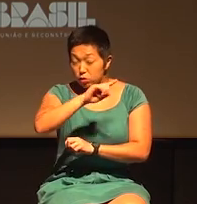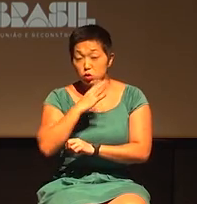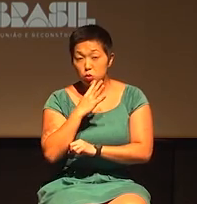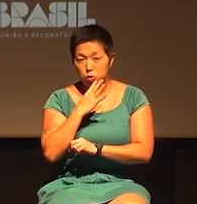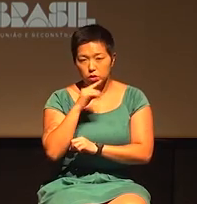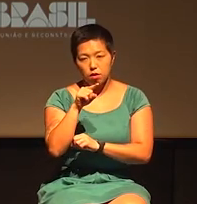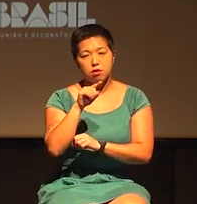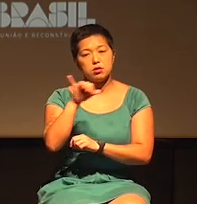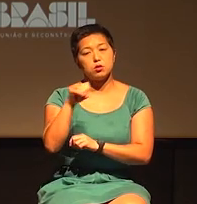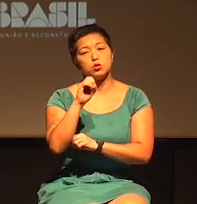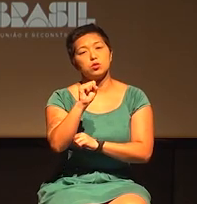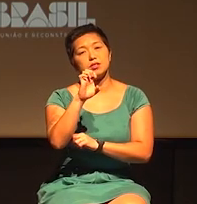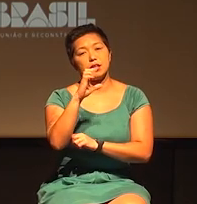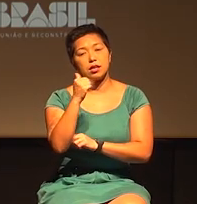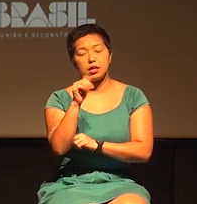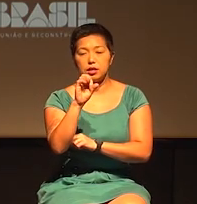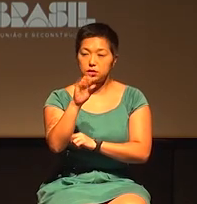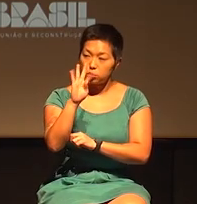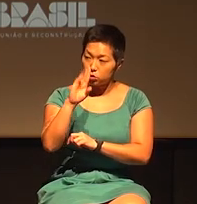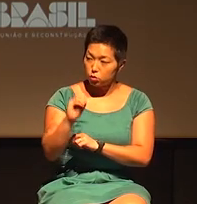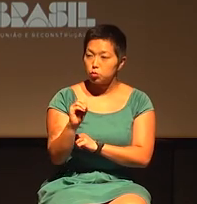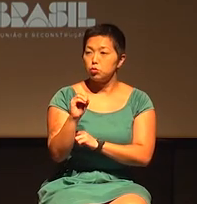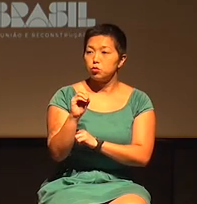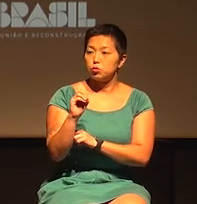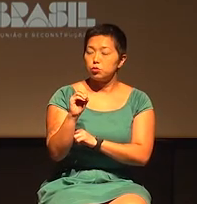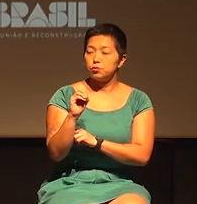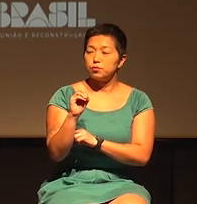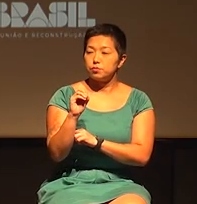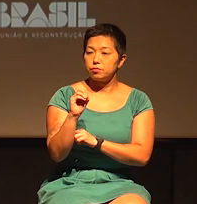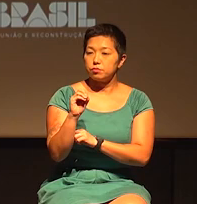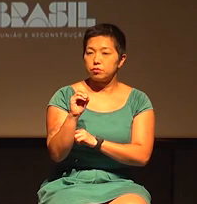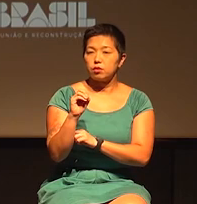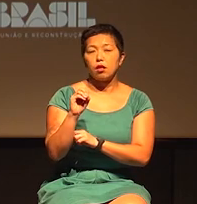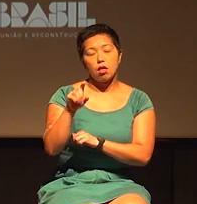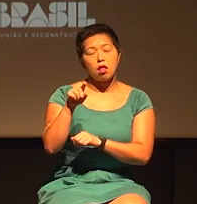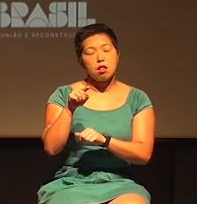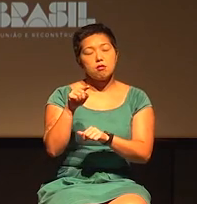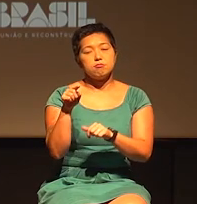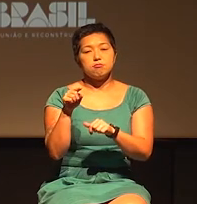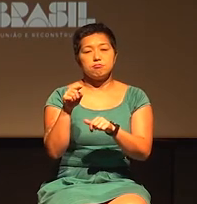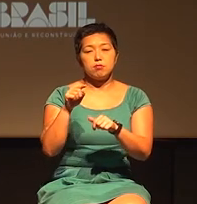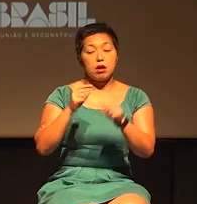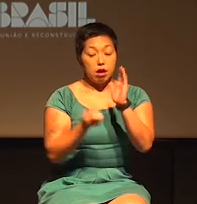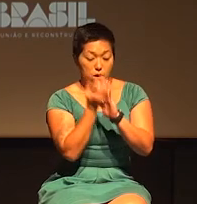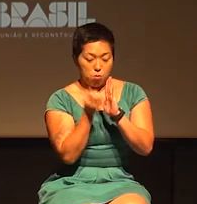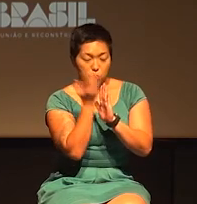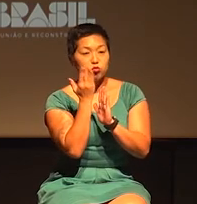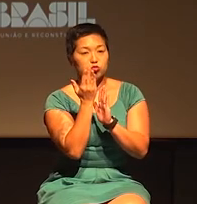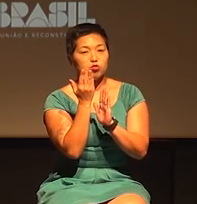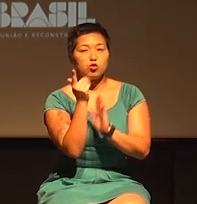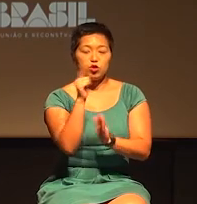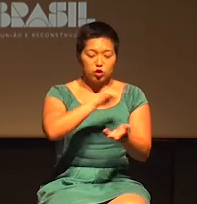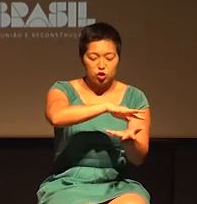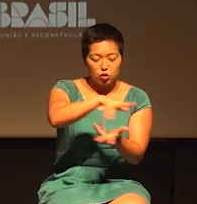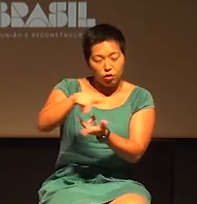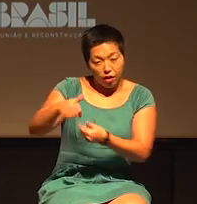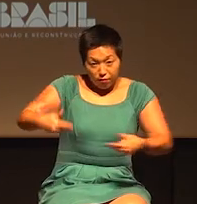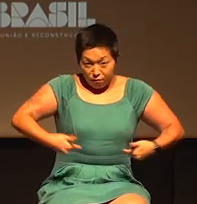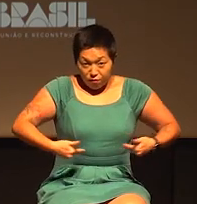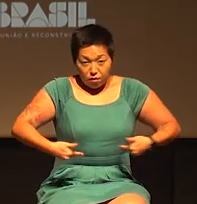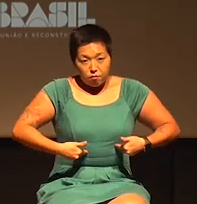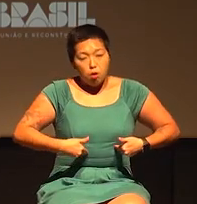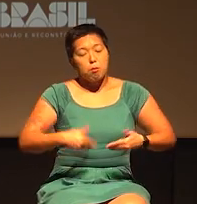né fez Geologia o geografia da fome né ele ele divide a fome